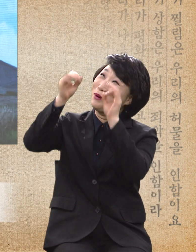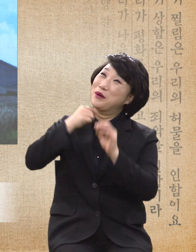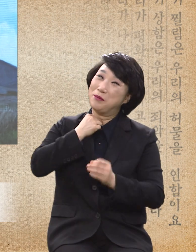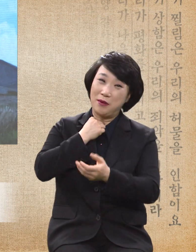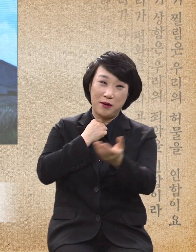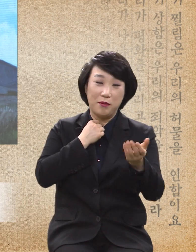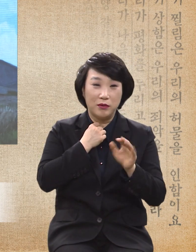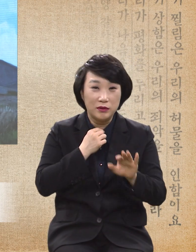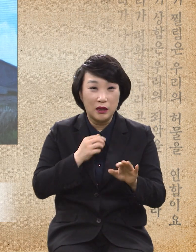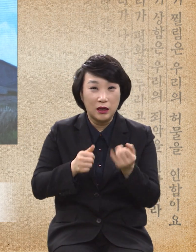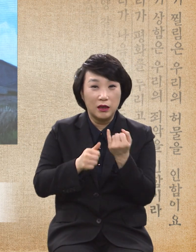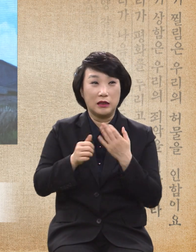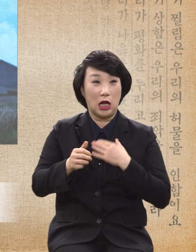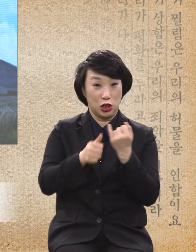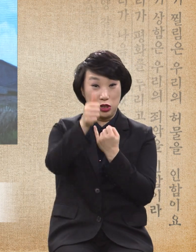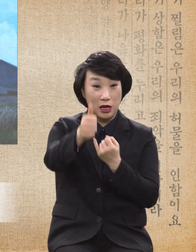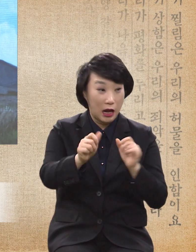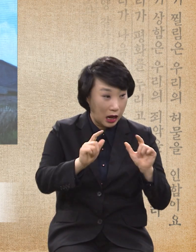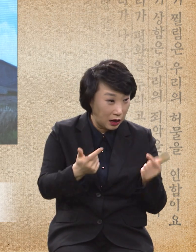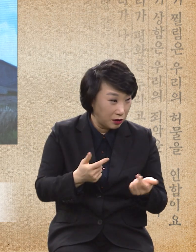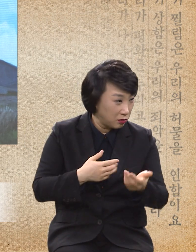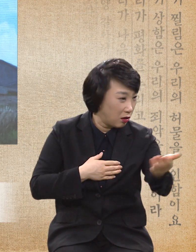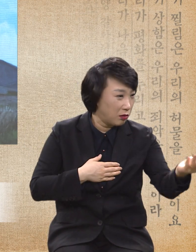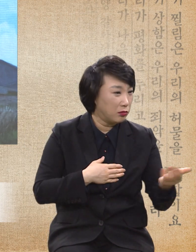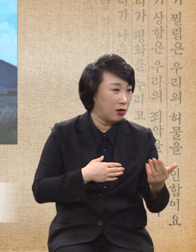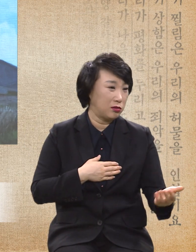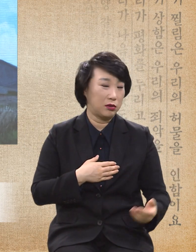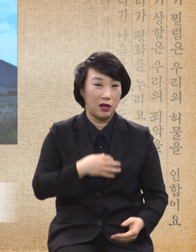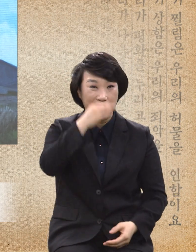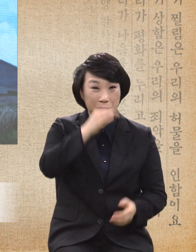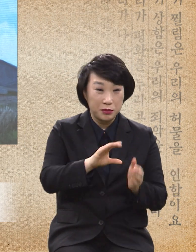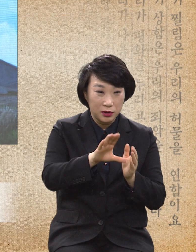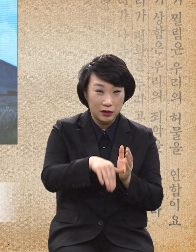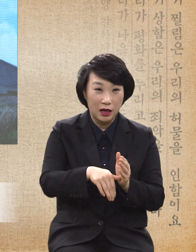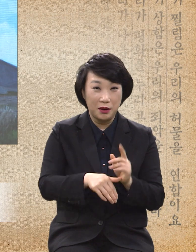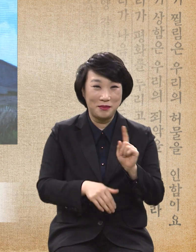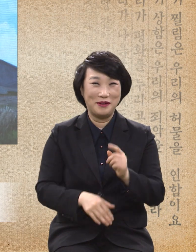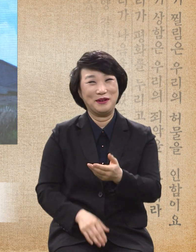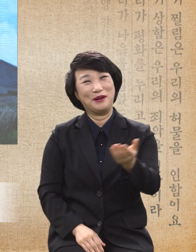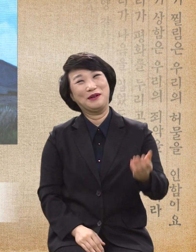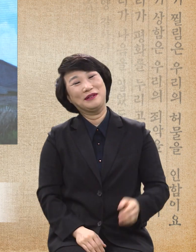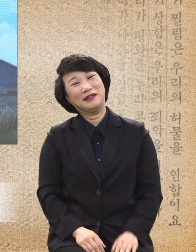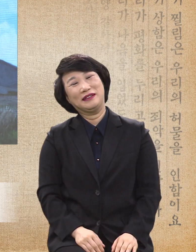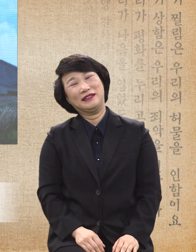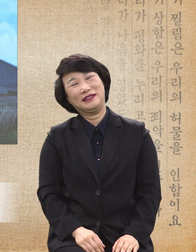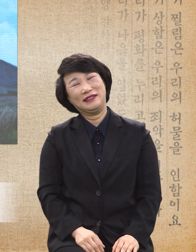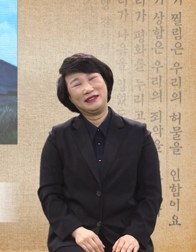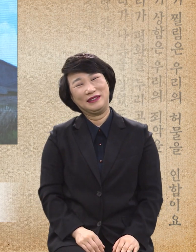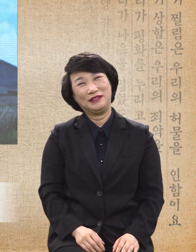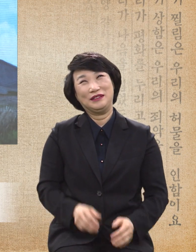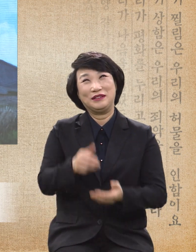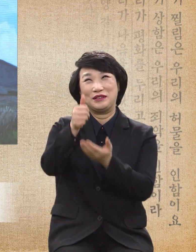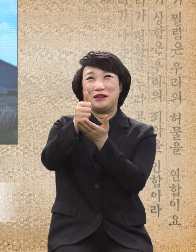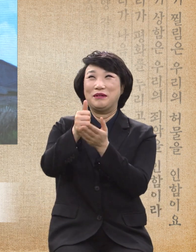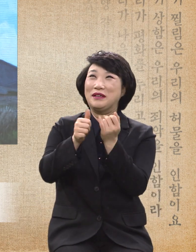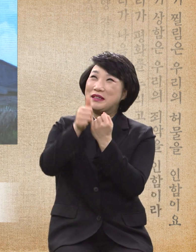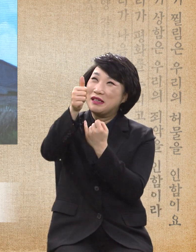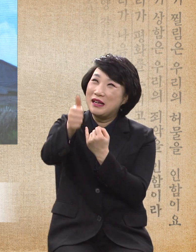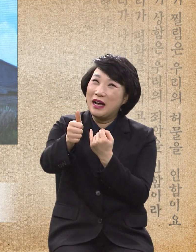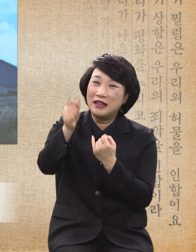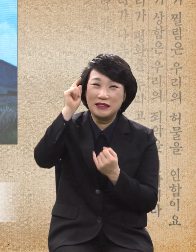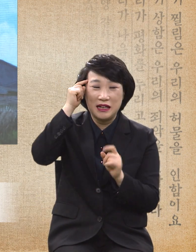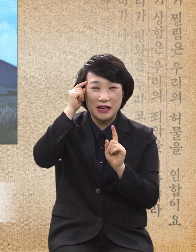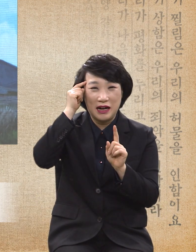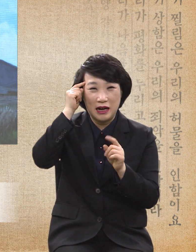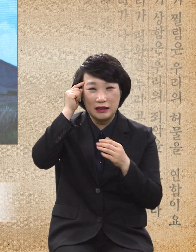근데 신랑이 아니니까 힘들 때는 그 신랑 생각이, 주님